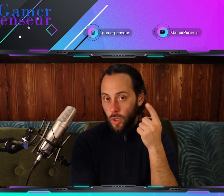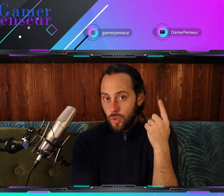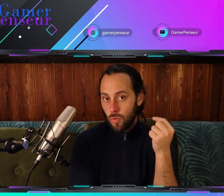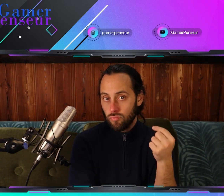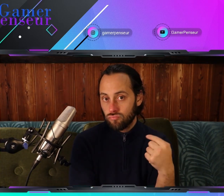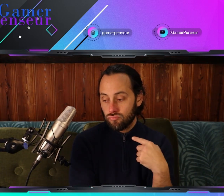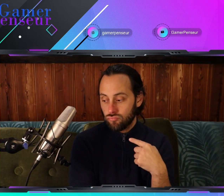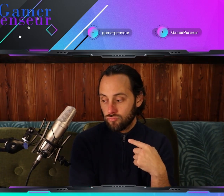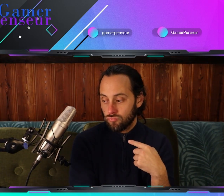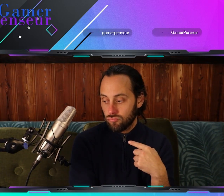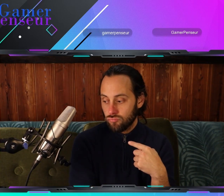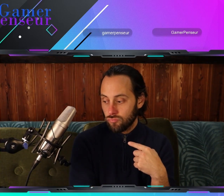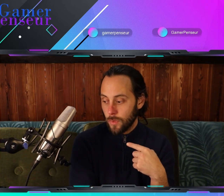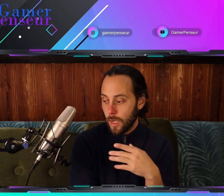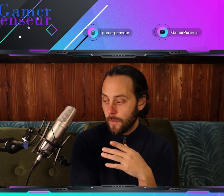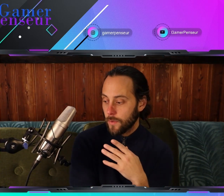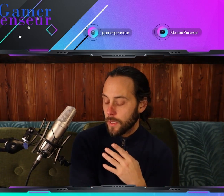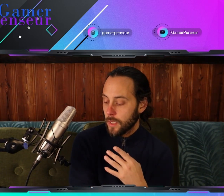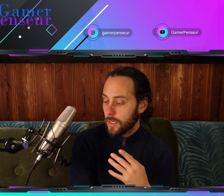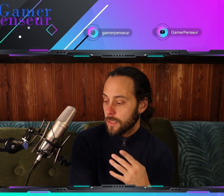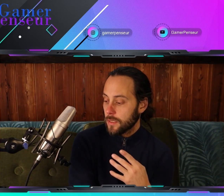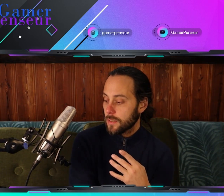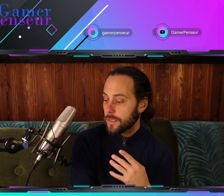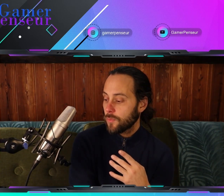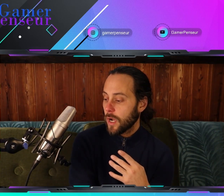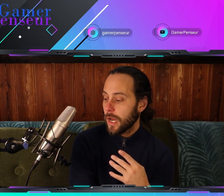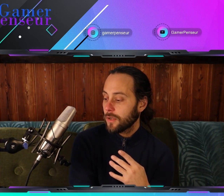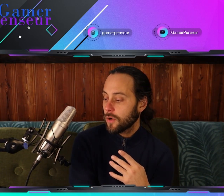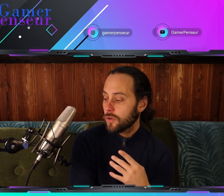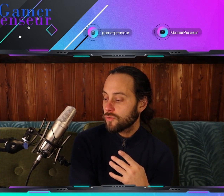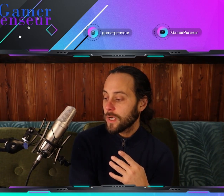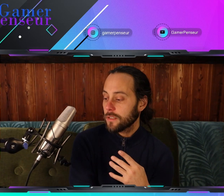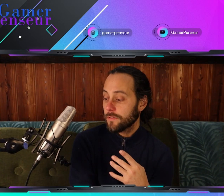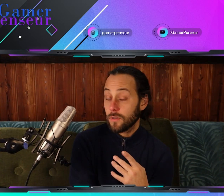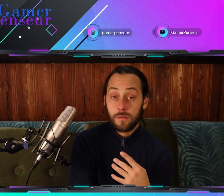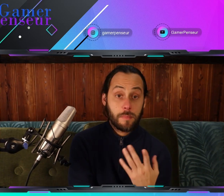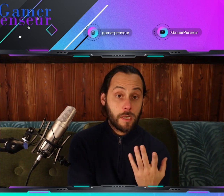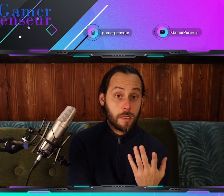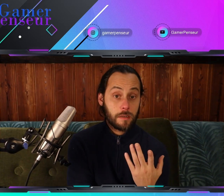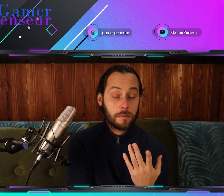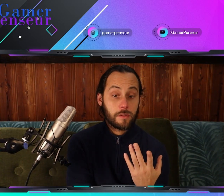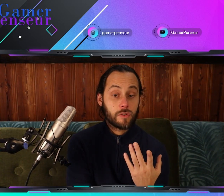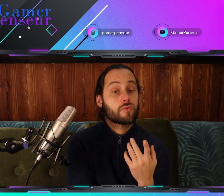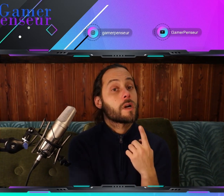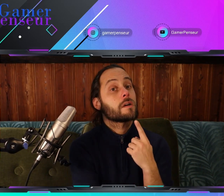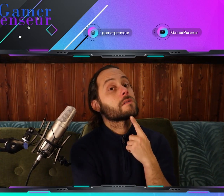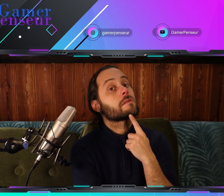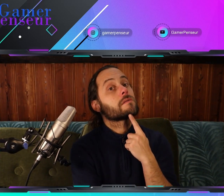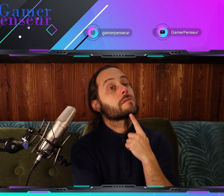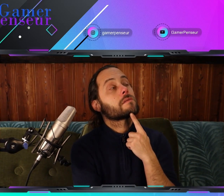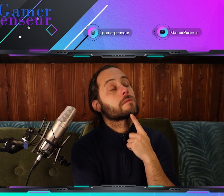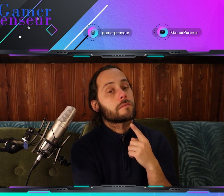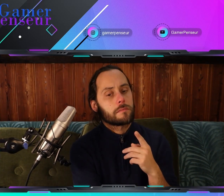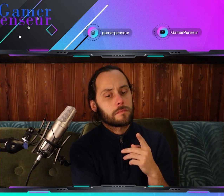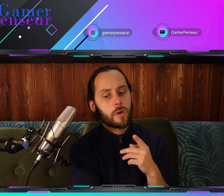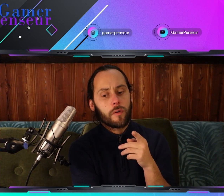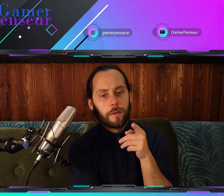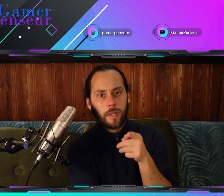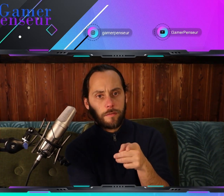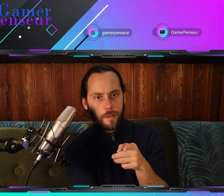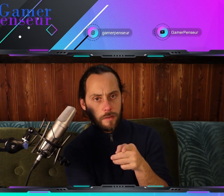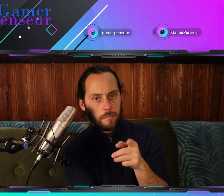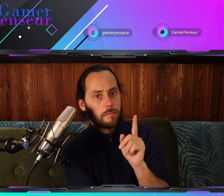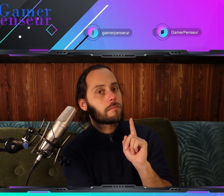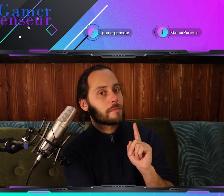Pas de questions? Ah. Dis-moi, alcool, joint, la différence. Joint, on